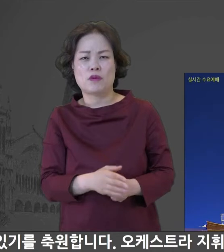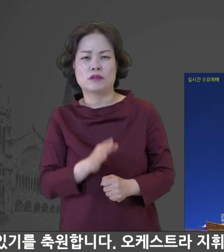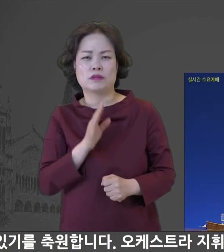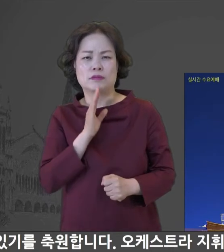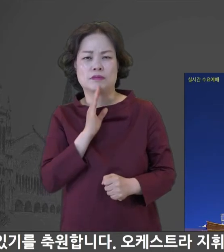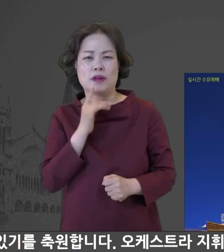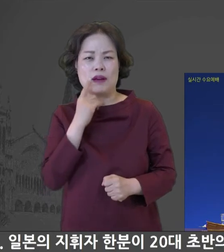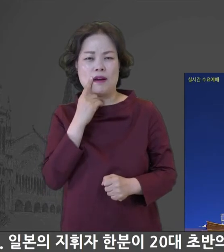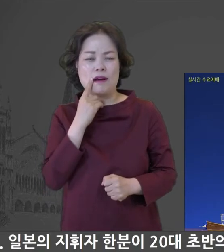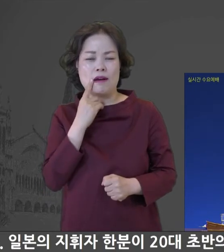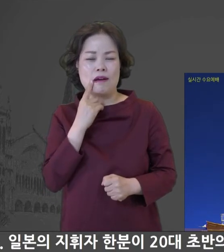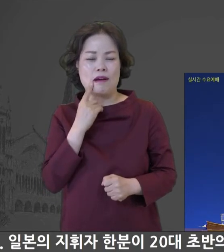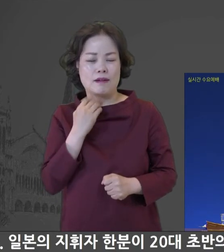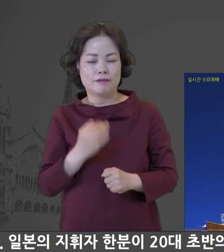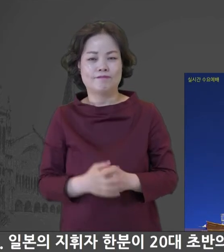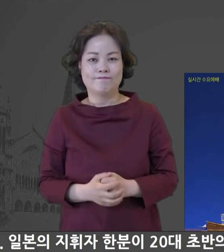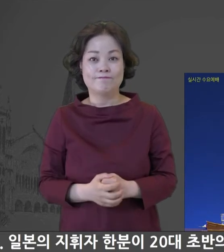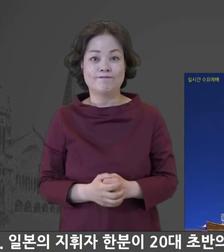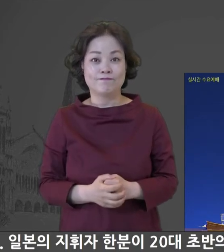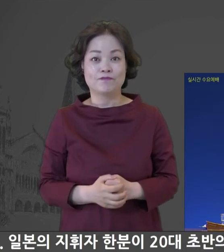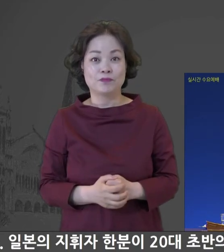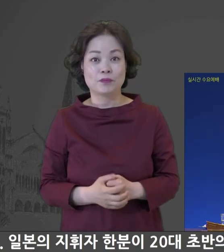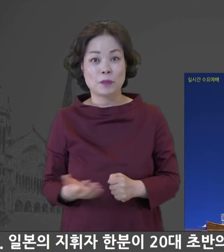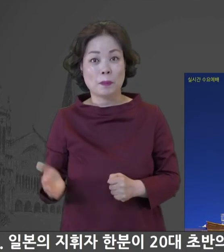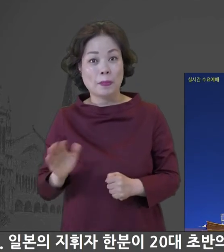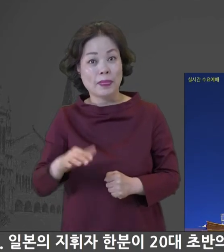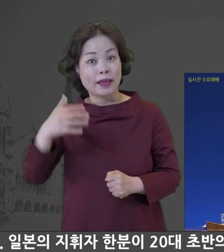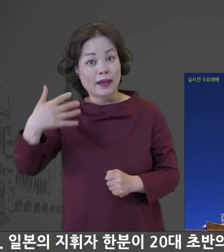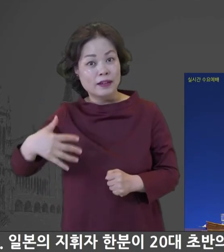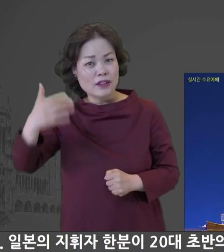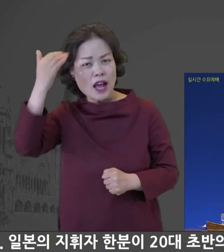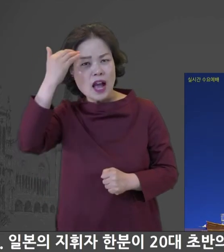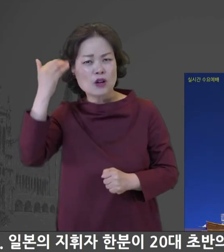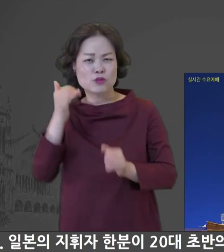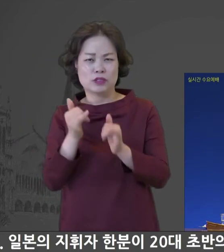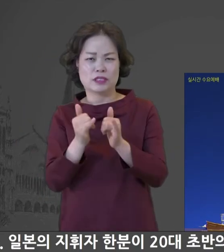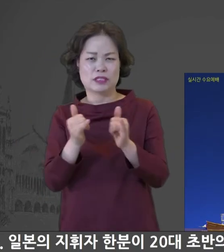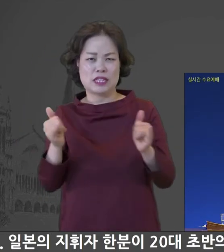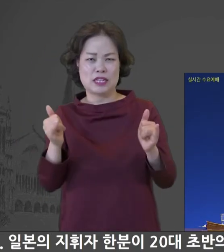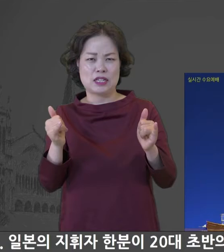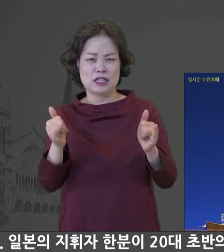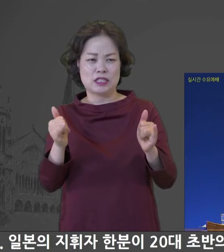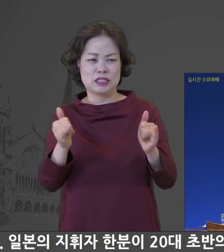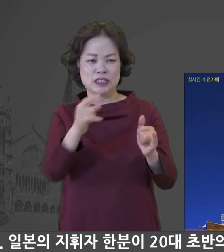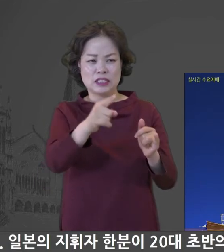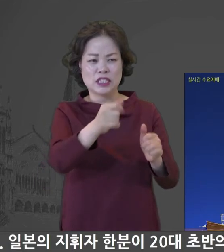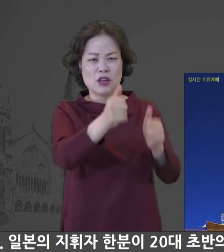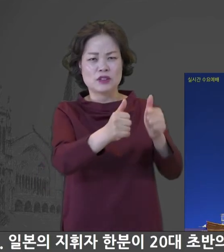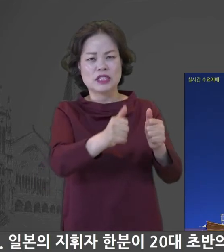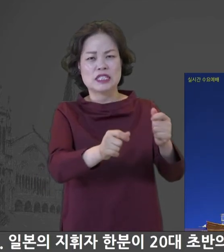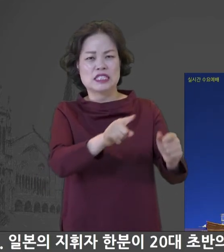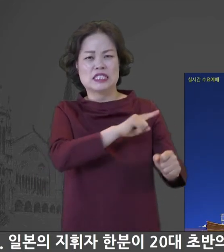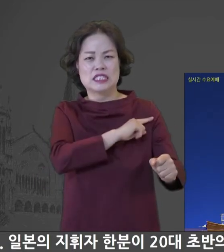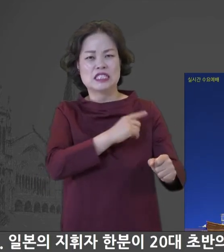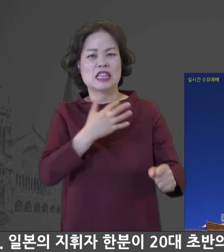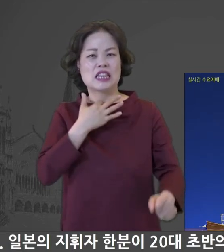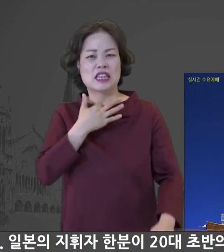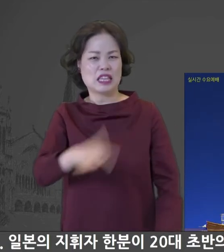많이 부러워했었습니다. 그런데 아직까지 한국 사람은 그 콩쿠르에서 1등을 하지 못하고